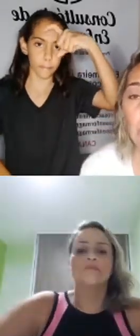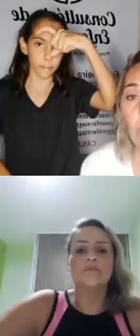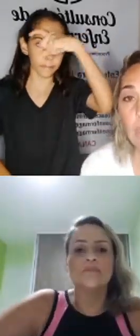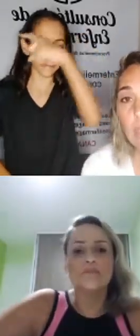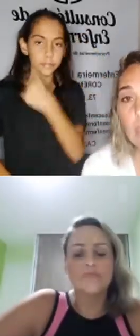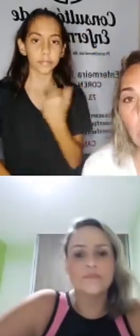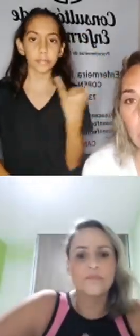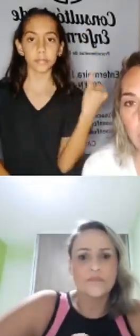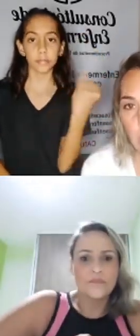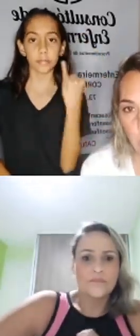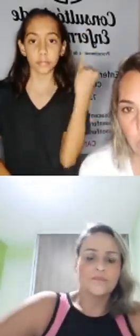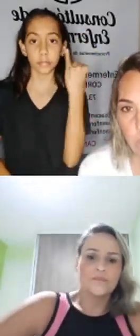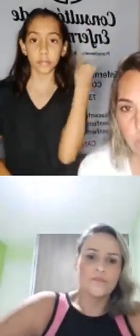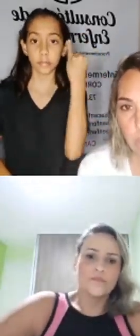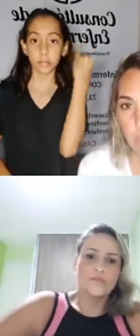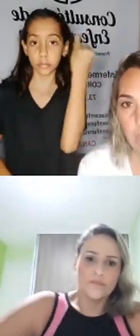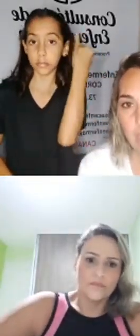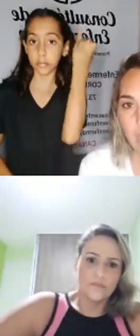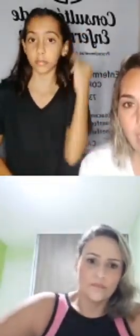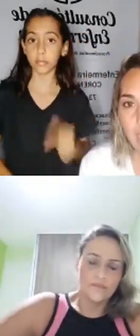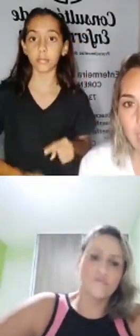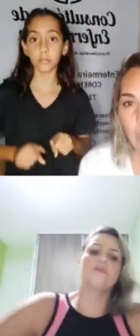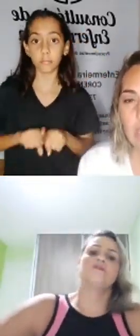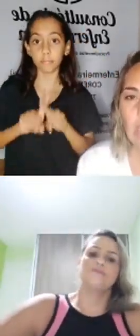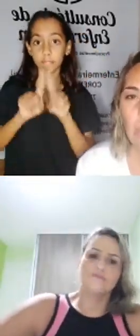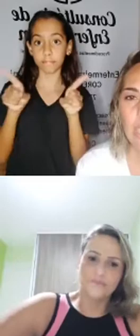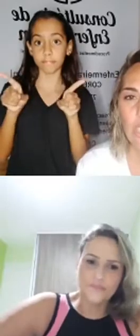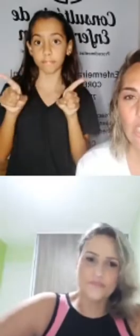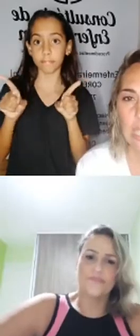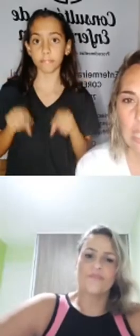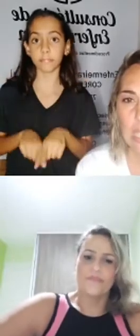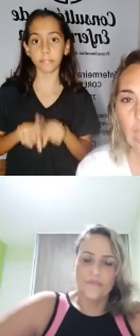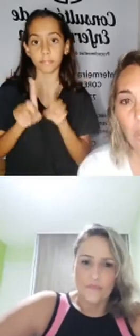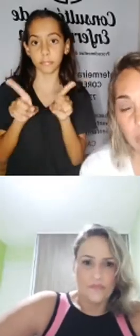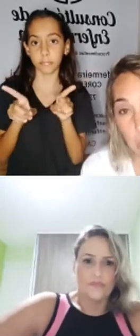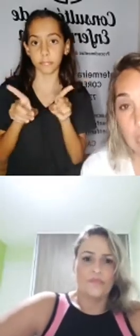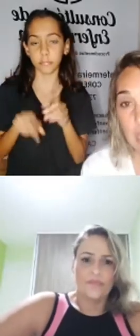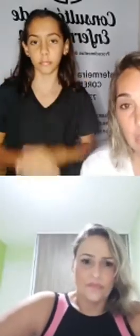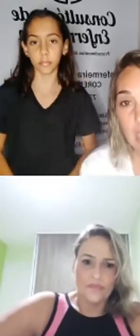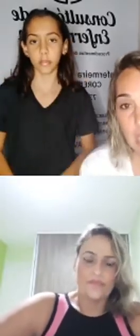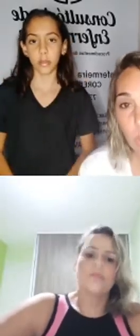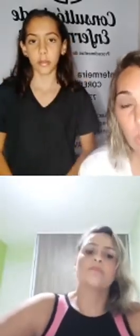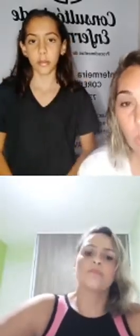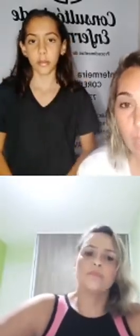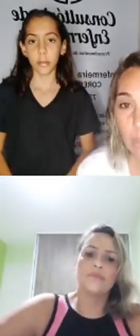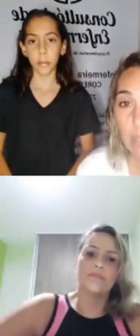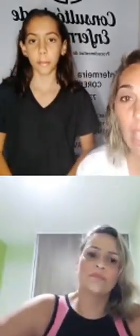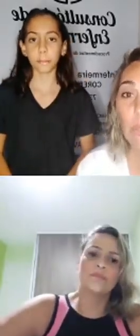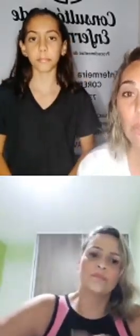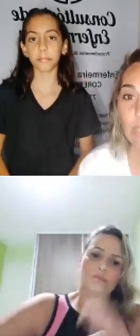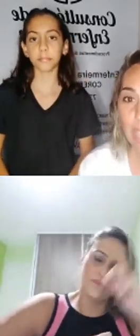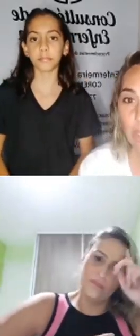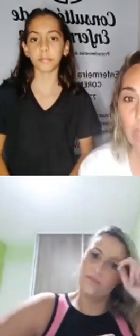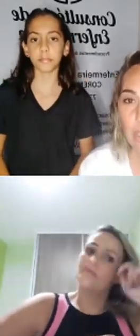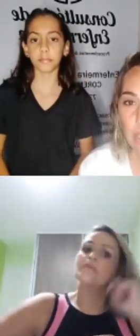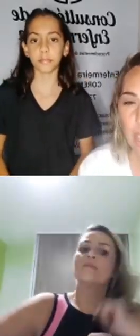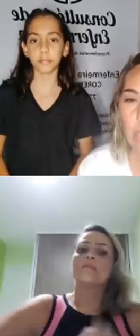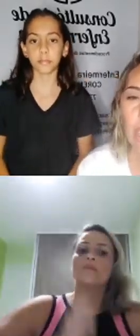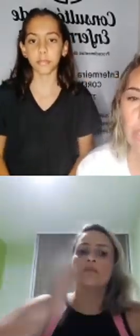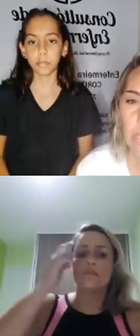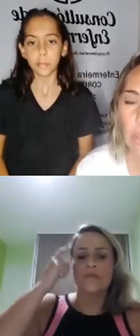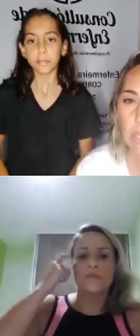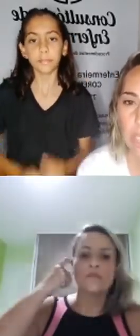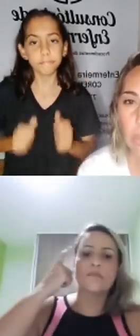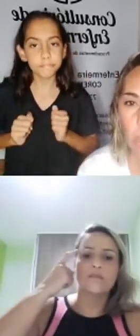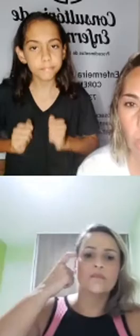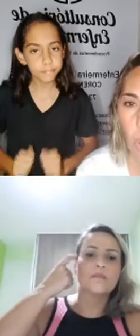a importância do preventivo, né? Que é um Sim. exame que a gente às vezes precisa fazer todo ano, temos um certo receio